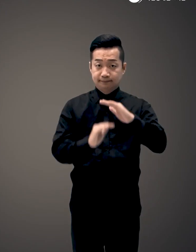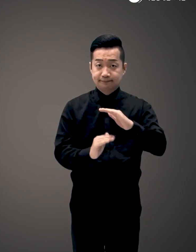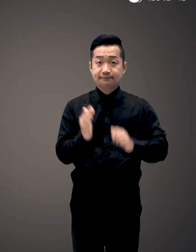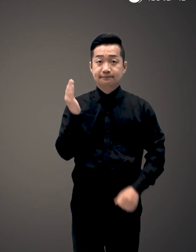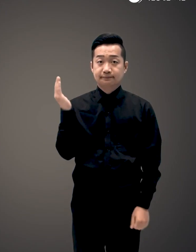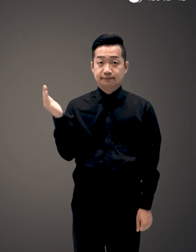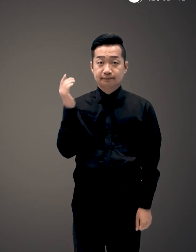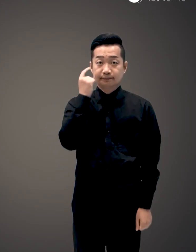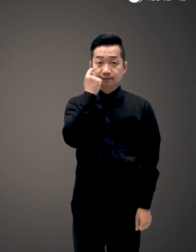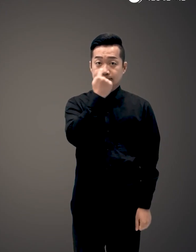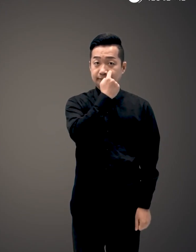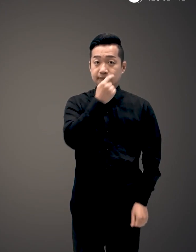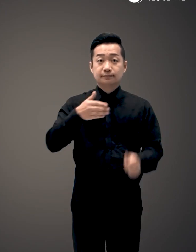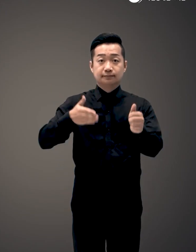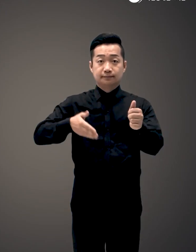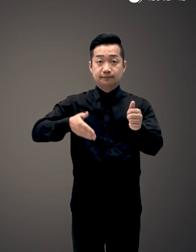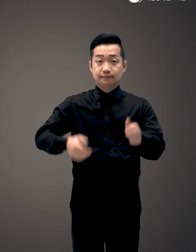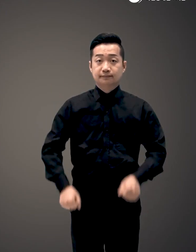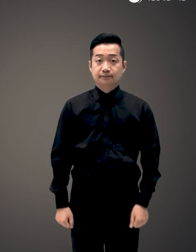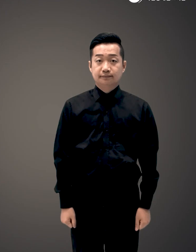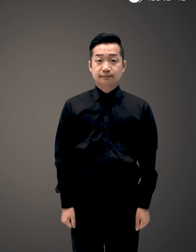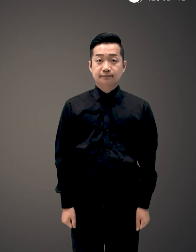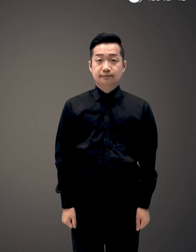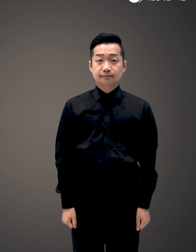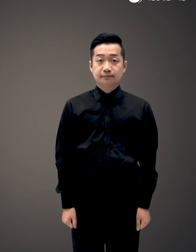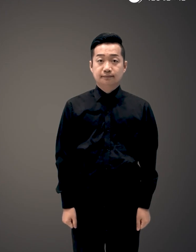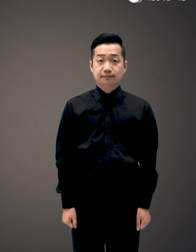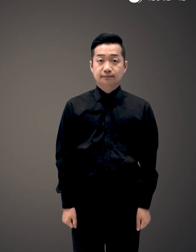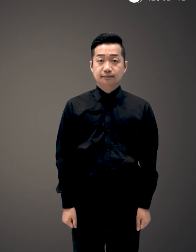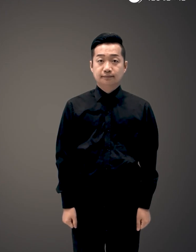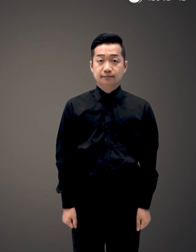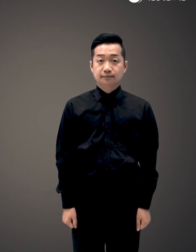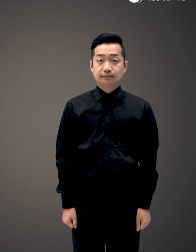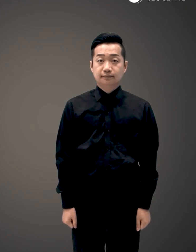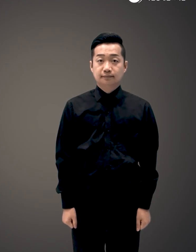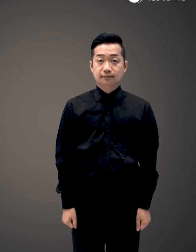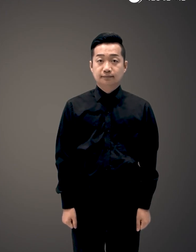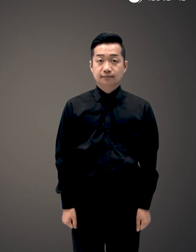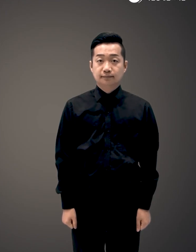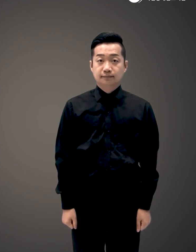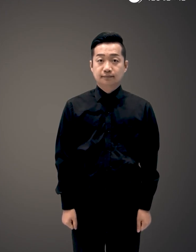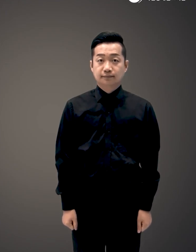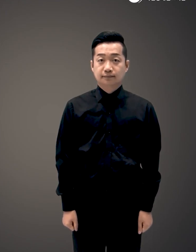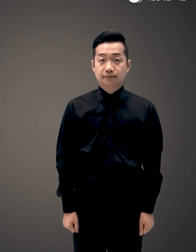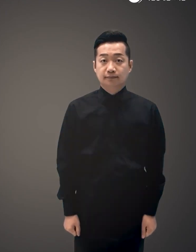있다. 저자 이상혁. 출판사 이른비.